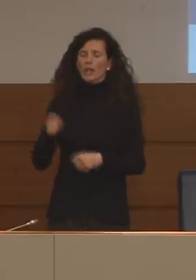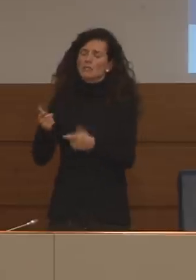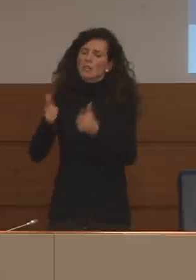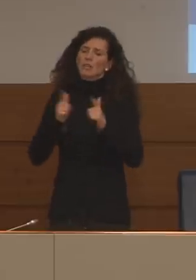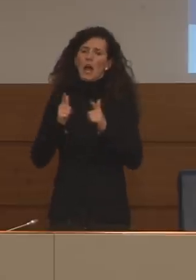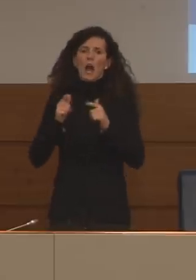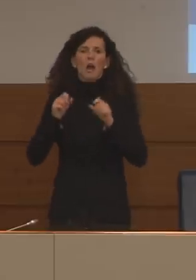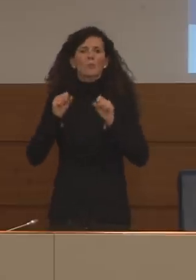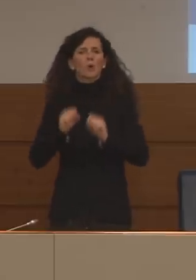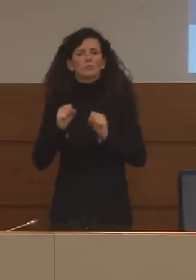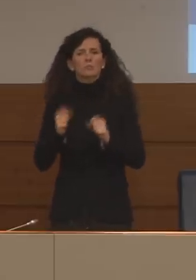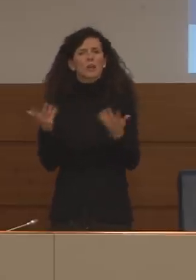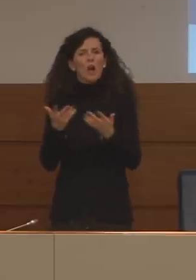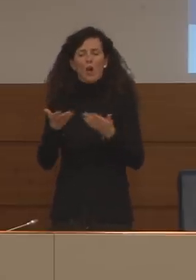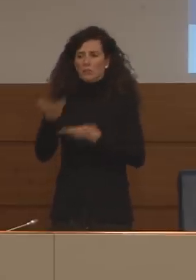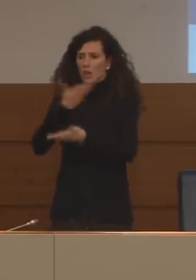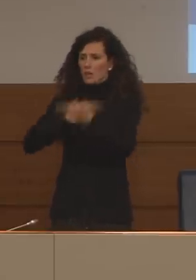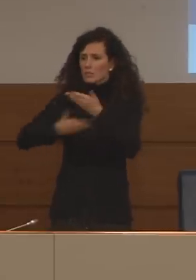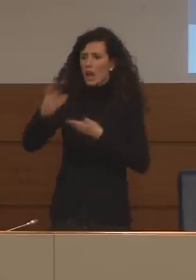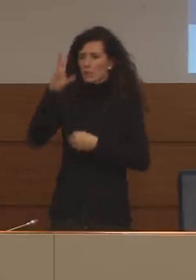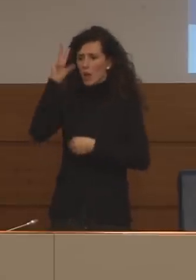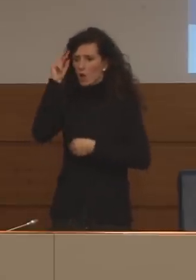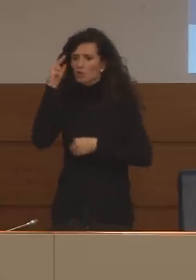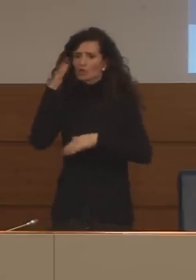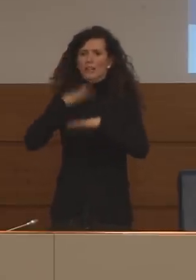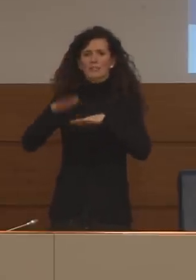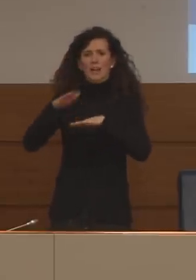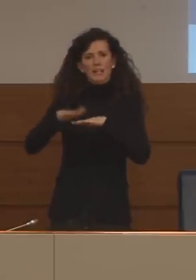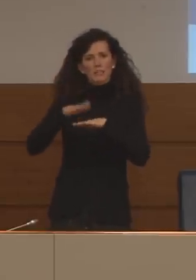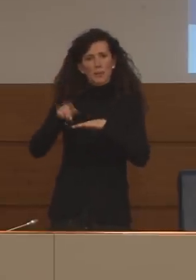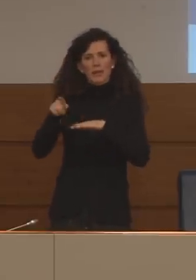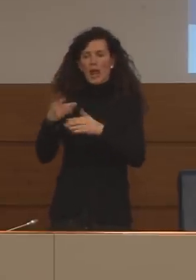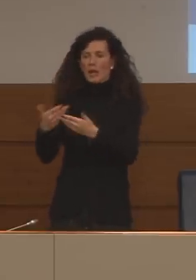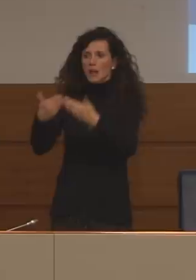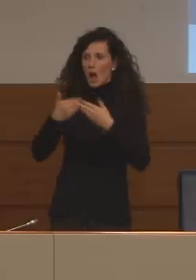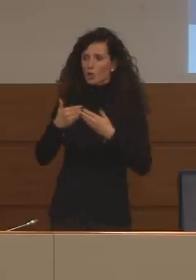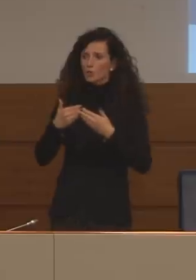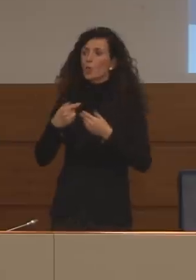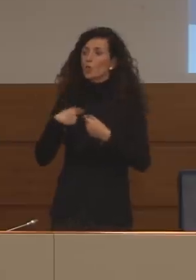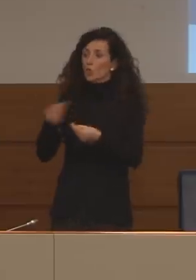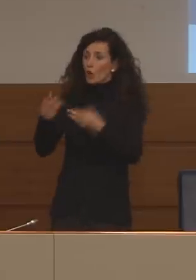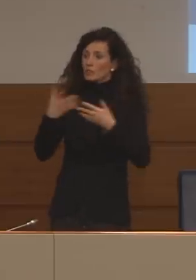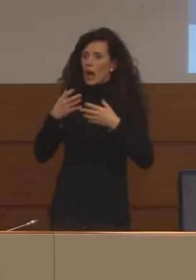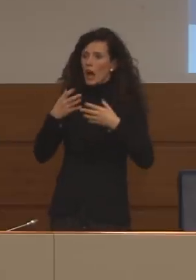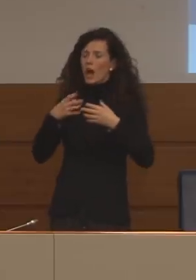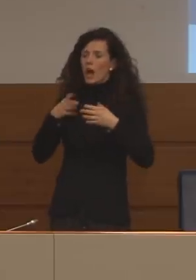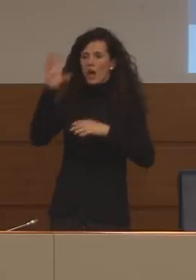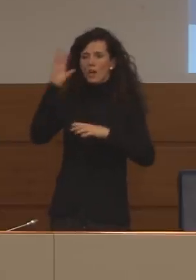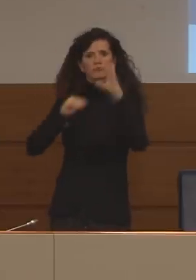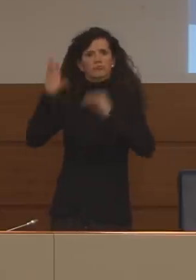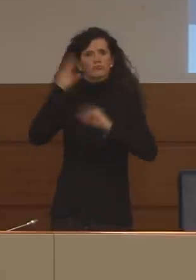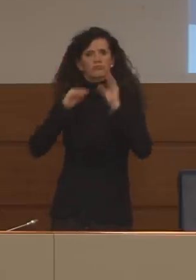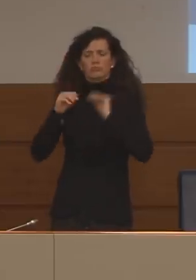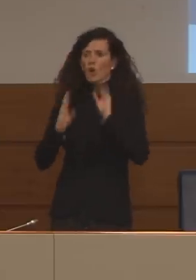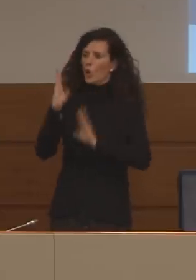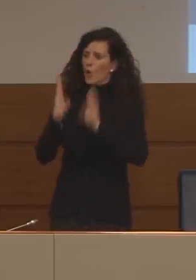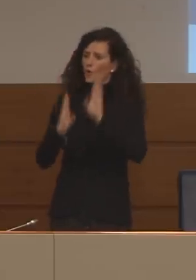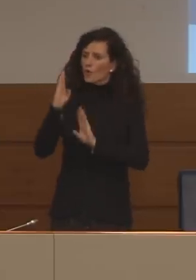scambiarci le conoscenze per scambiarci esperienze per acquisire e per confrontarci